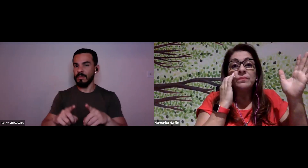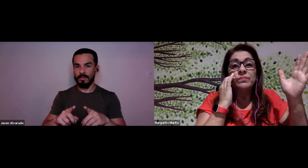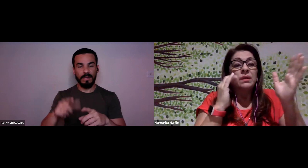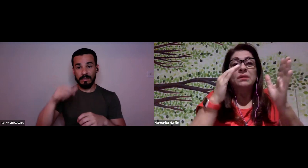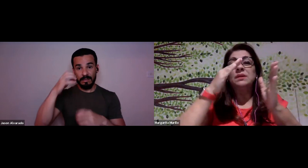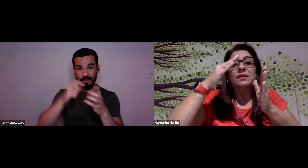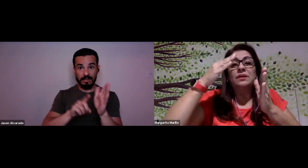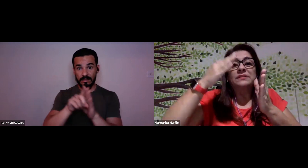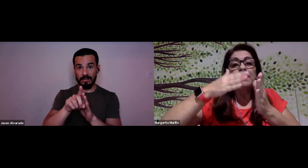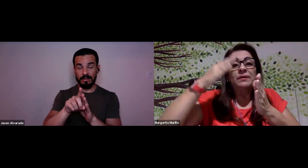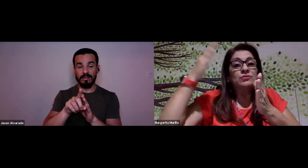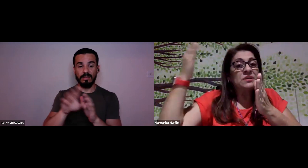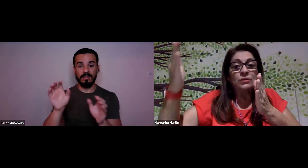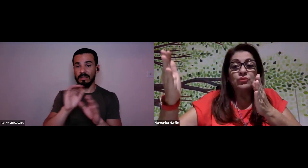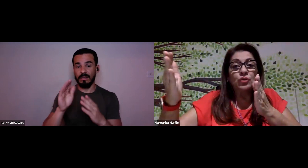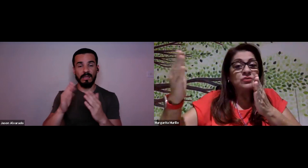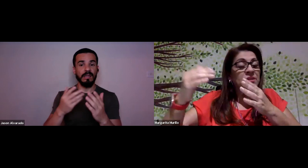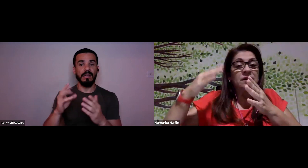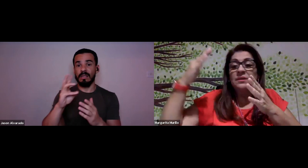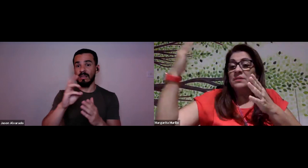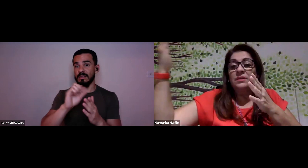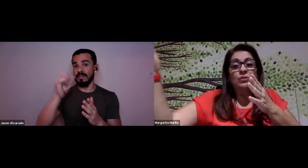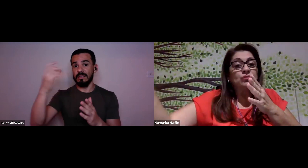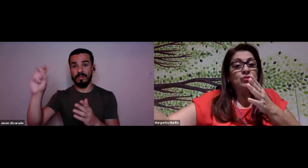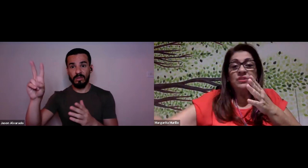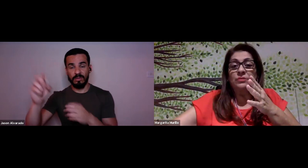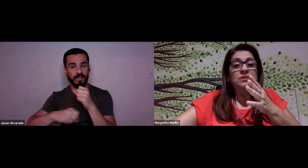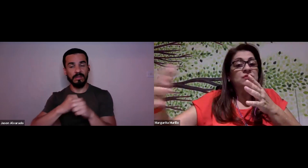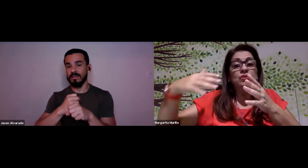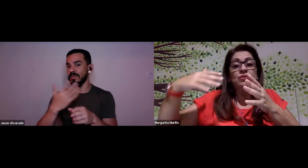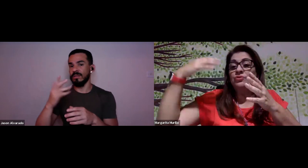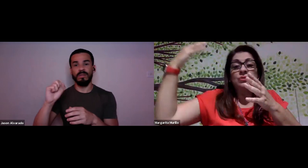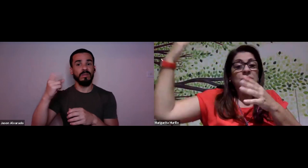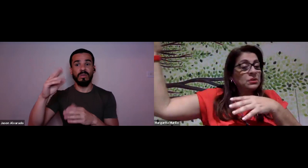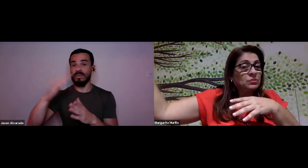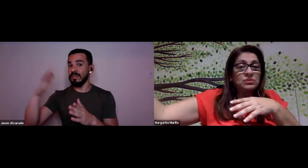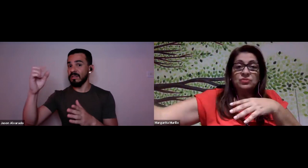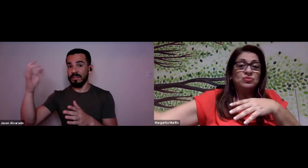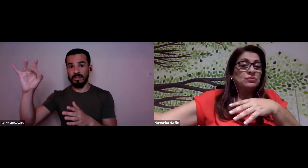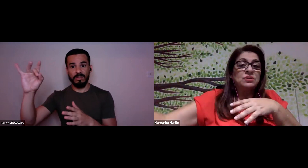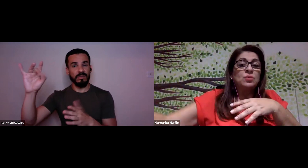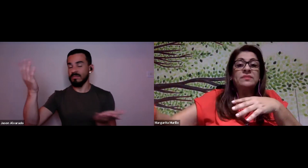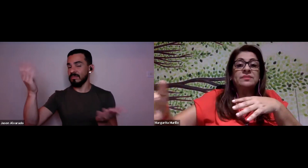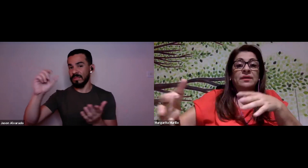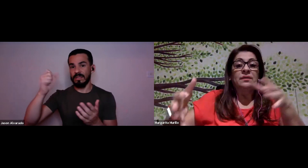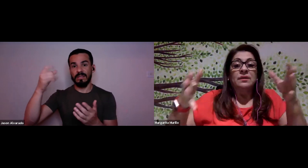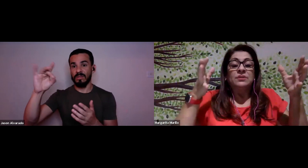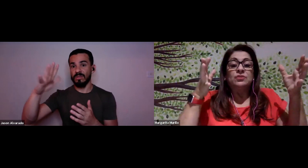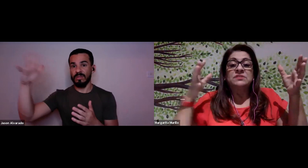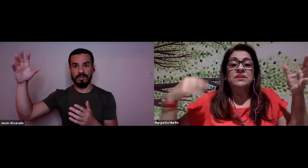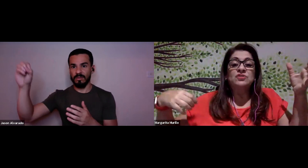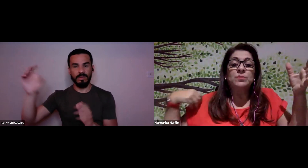crecimiento ni en la etapa de los seis a los doce ni de los doce A los 18 ni de los 18 a los 50